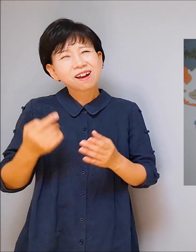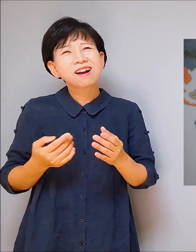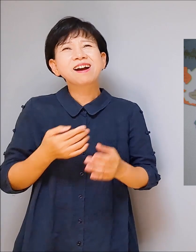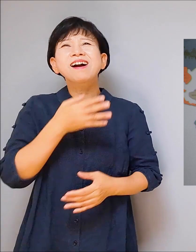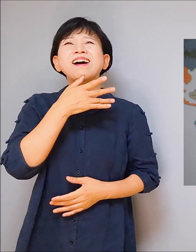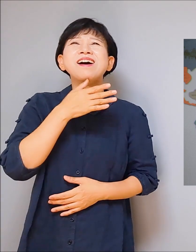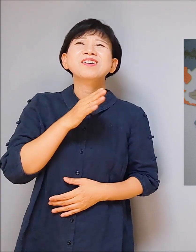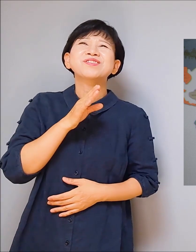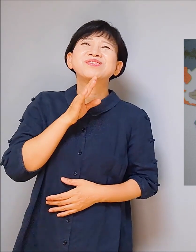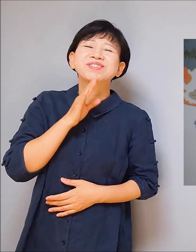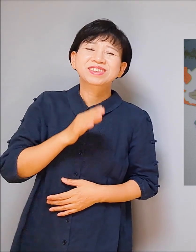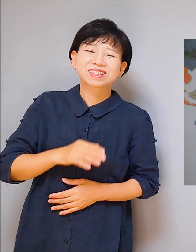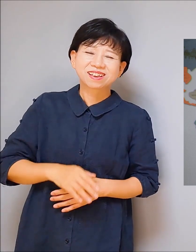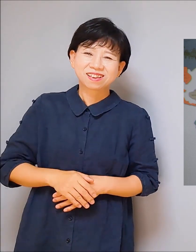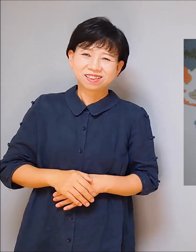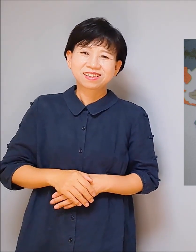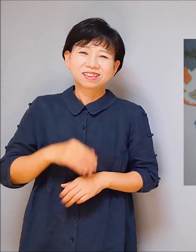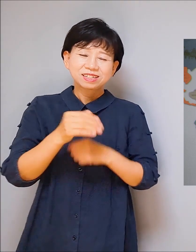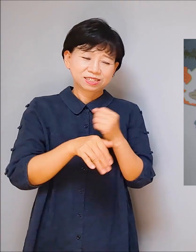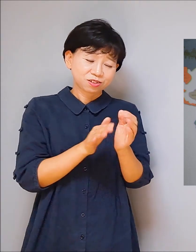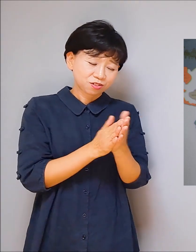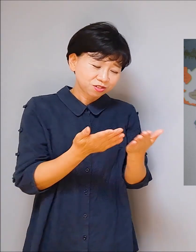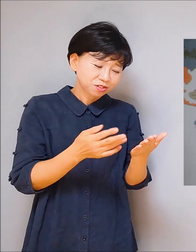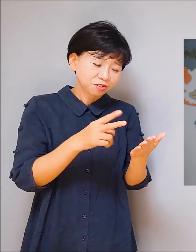하나님의 말씀을, 이 성경책을 소홀히 여기지 마세요.